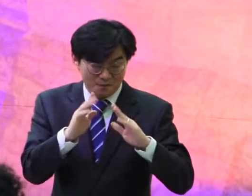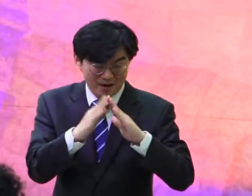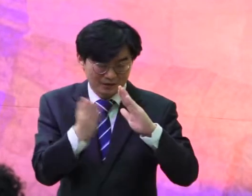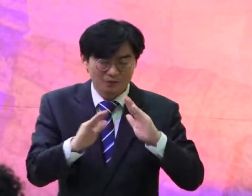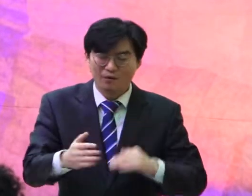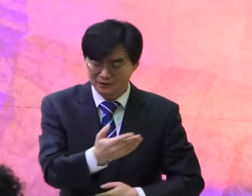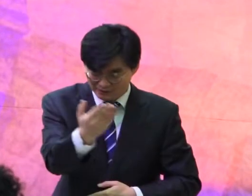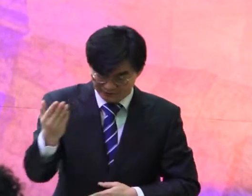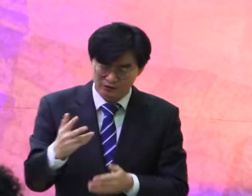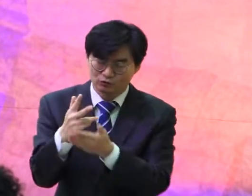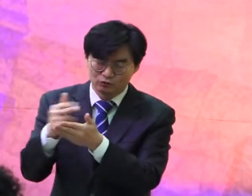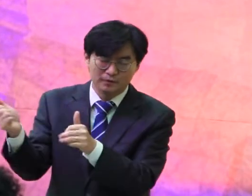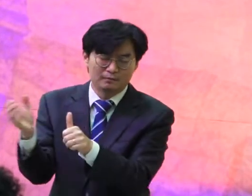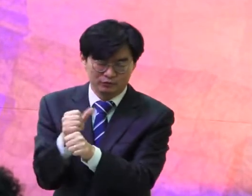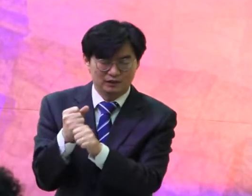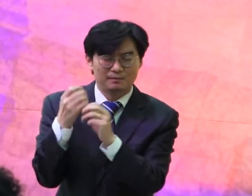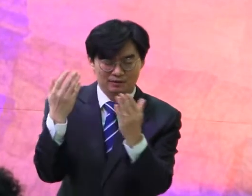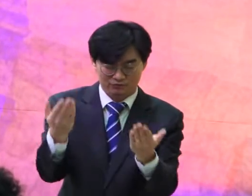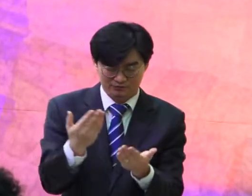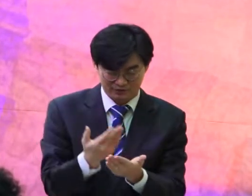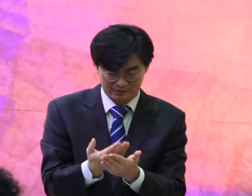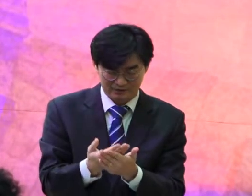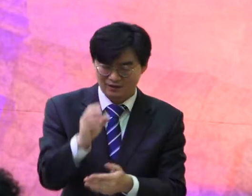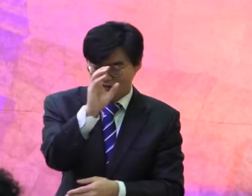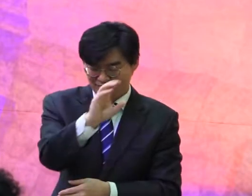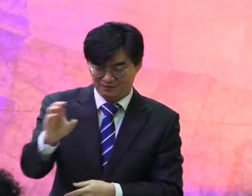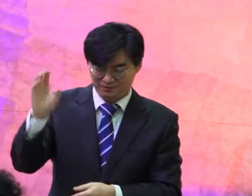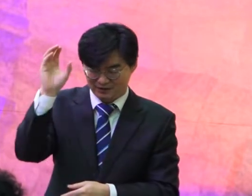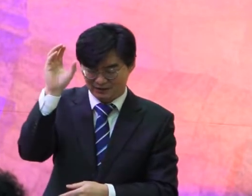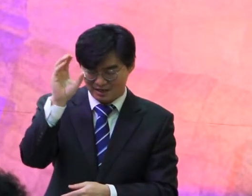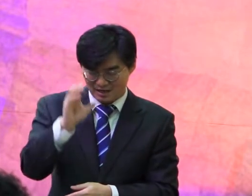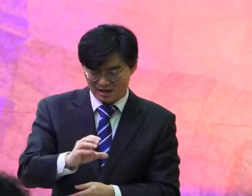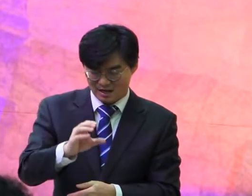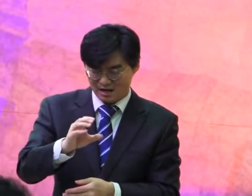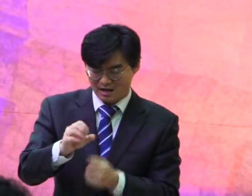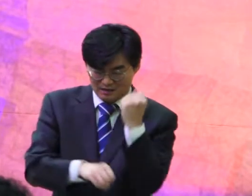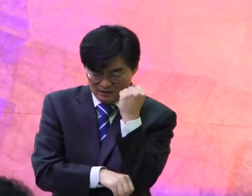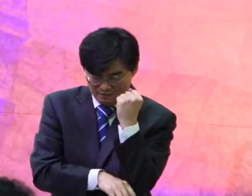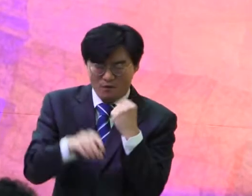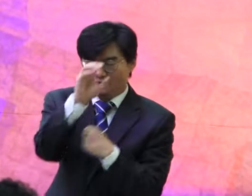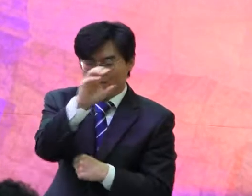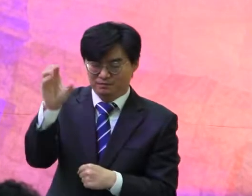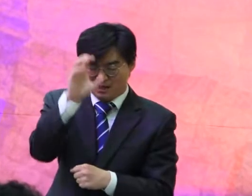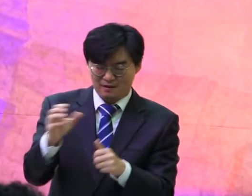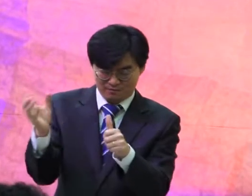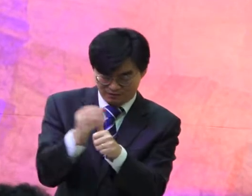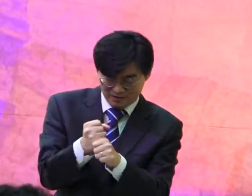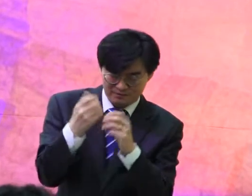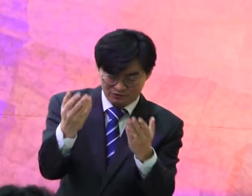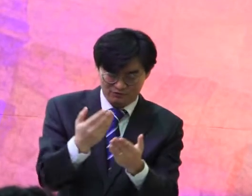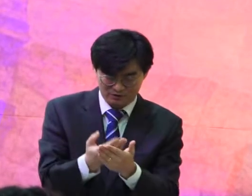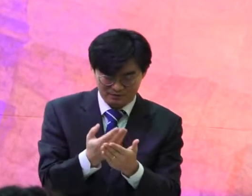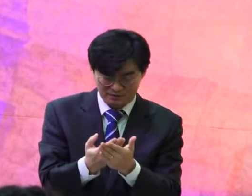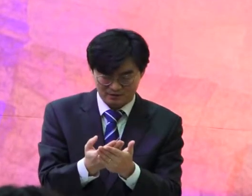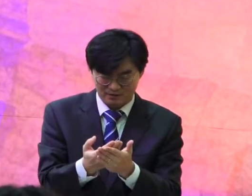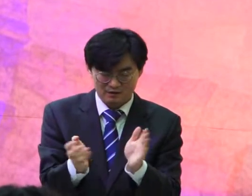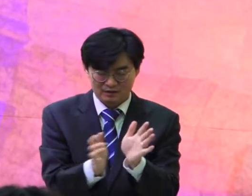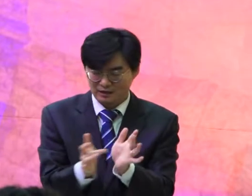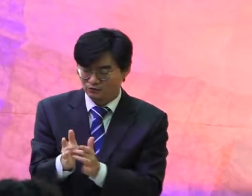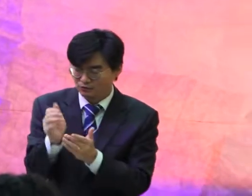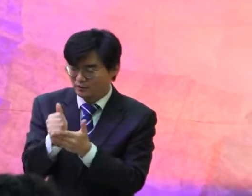식구들 주님께서 붙잡아 주시고 십자가에 뿌리 내리고 예수님의 말씀의 반석 위에 그 신앙